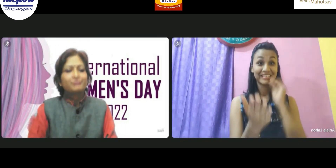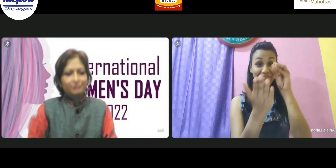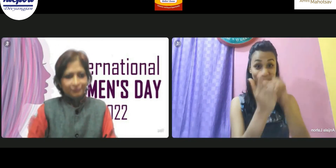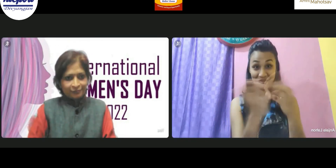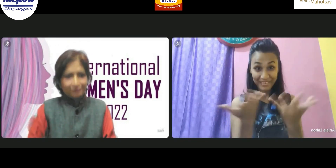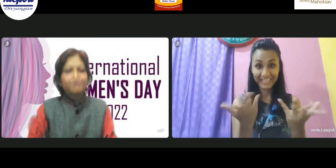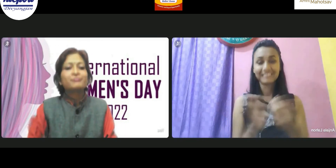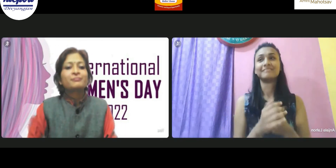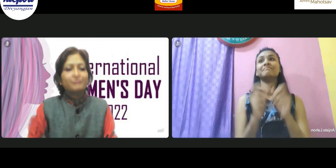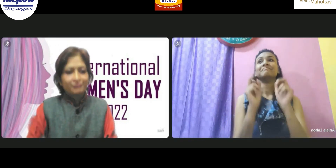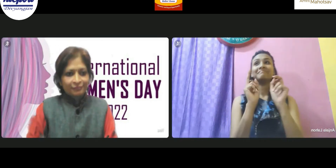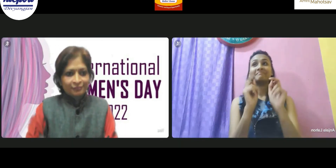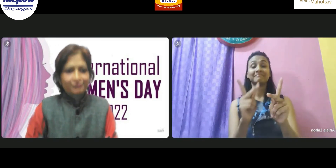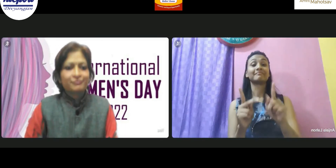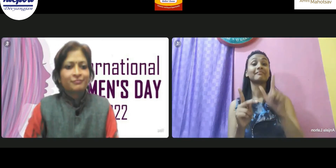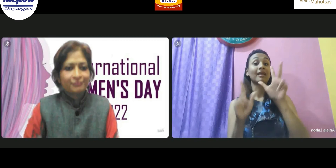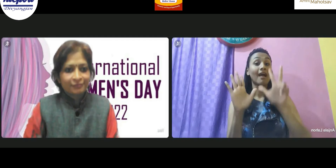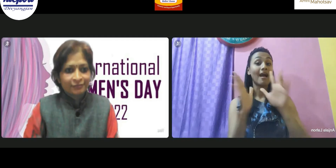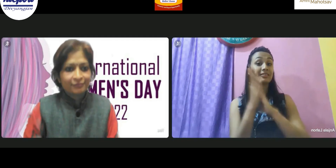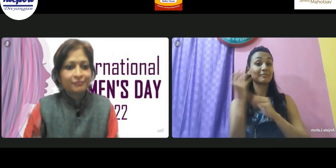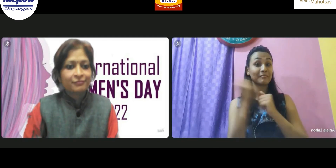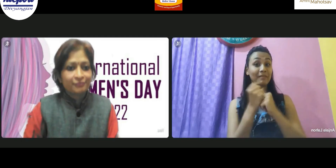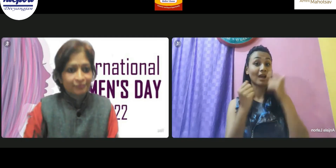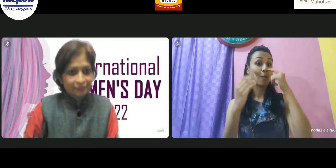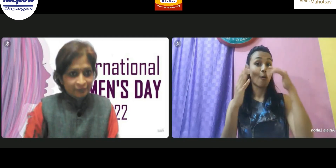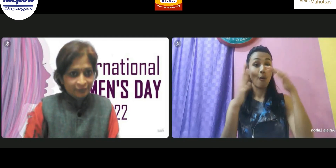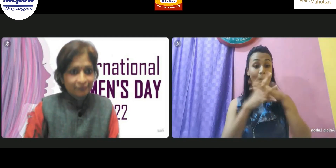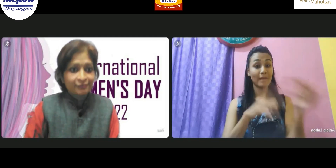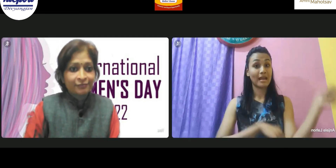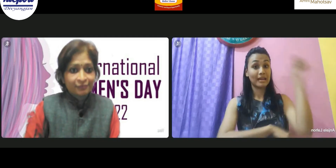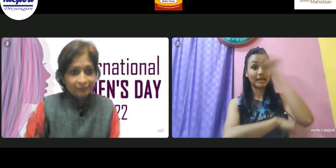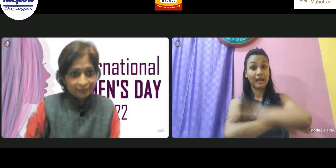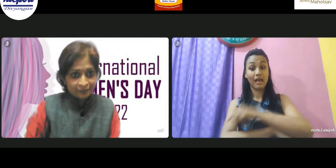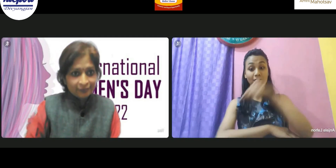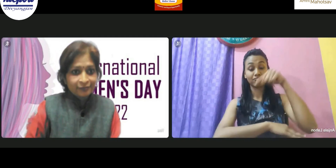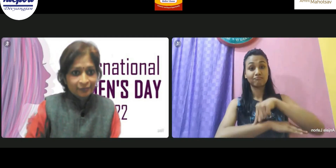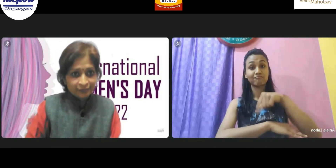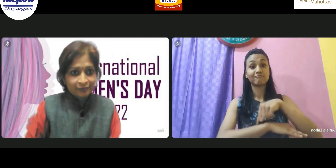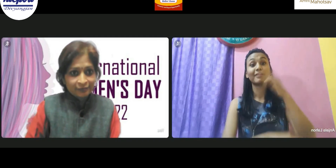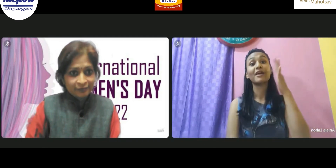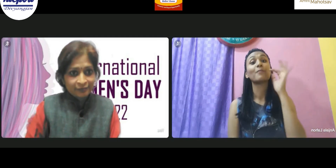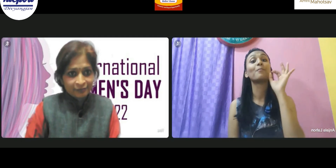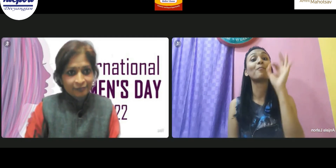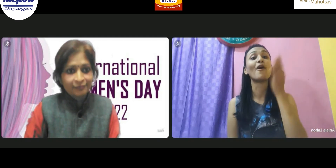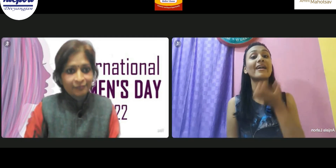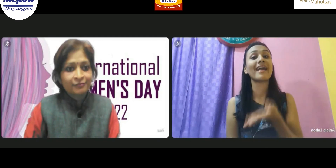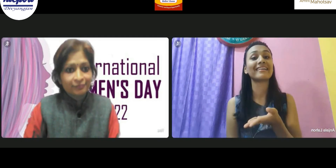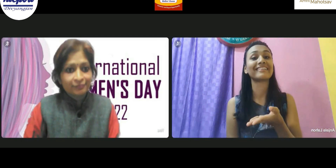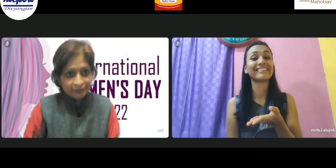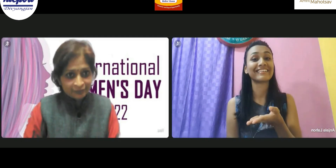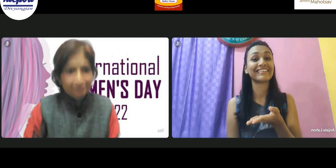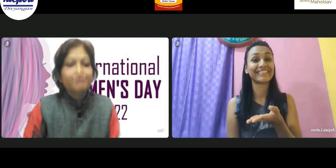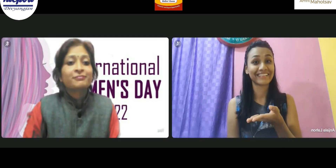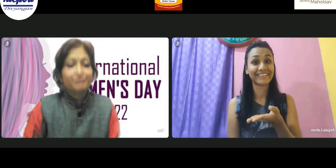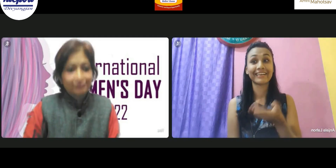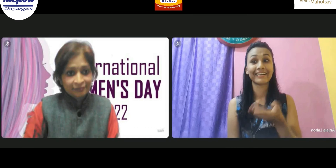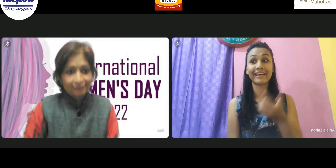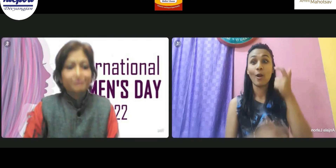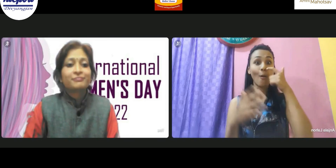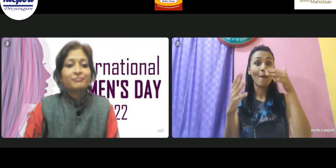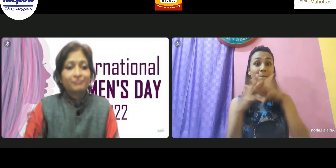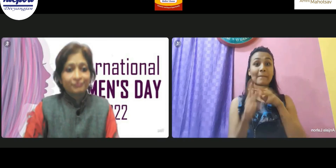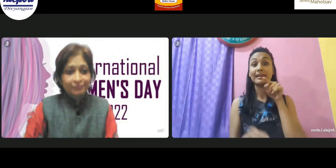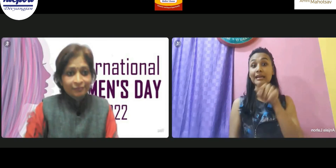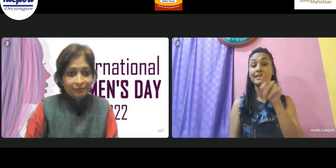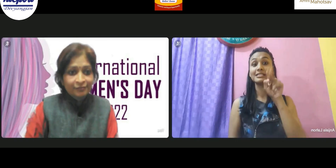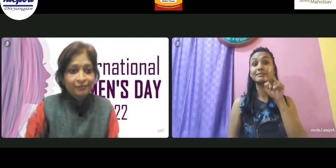ओके, मैं उन्हें क्या संदेश देना चाहूंगी? देखिए, 8 मार्च महिला दिवस बहुत ही ज्यादा